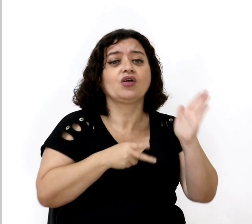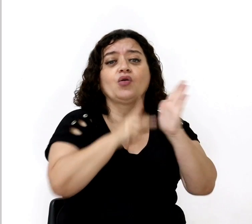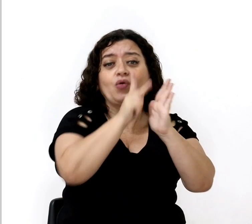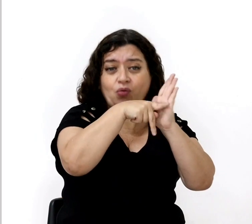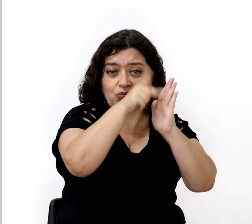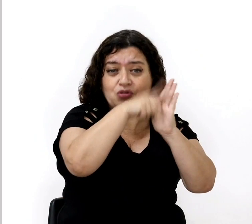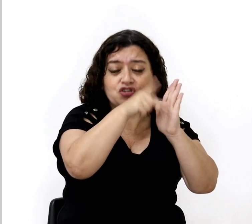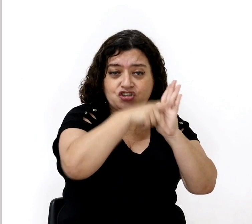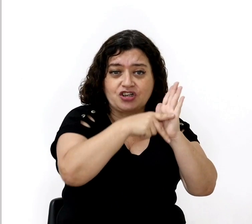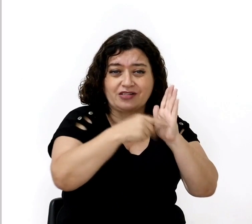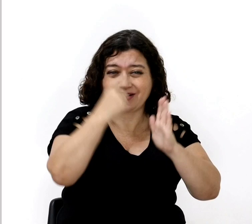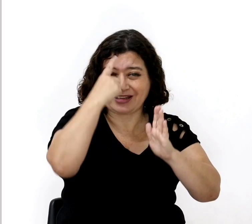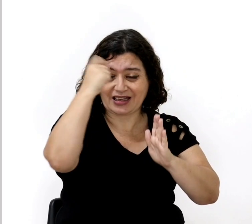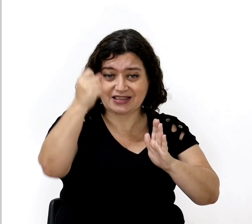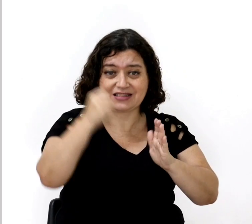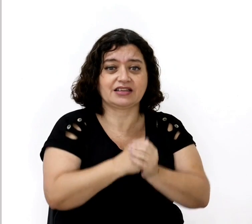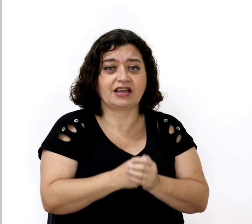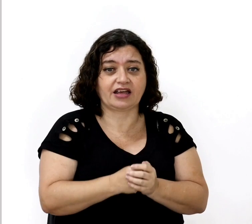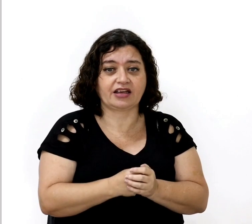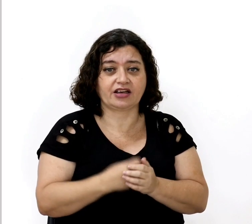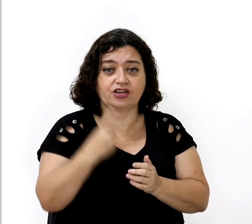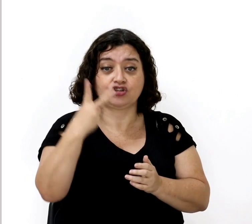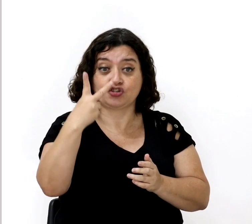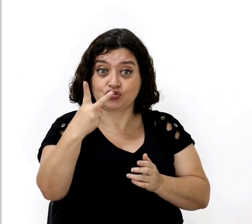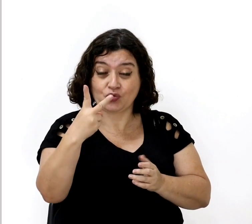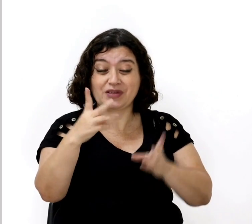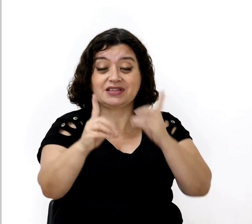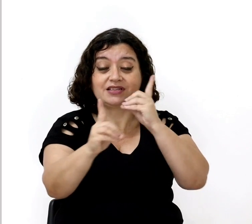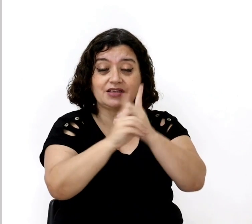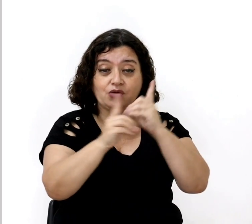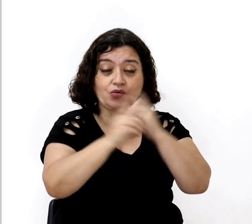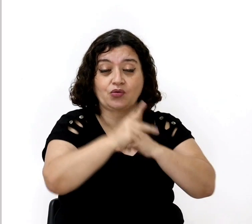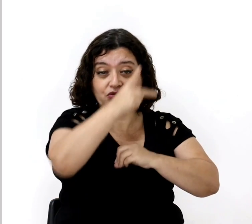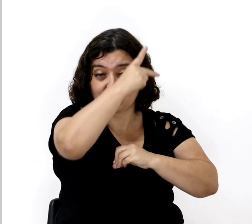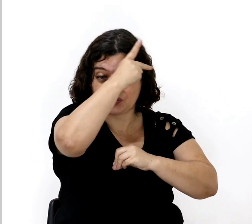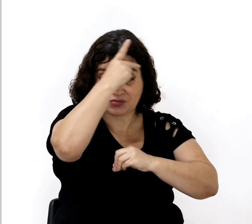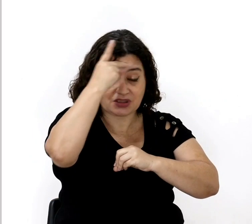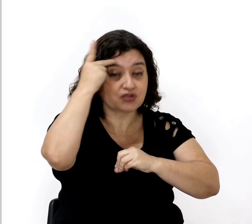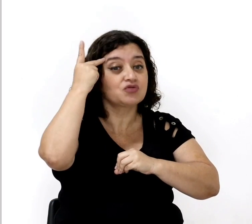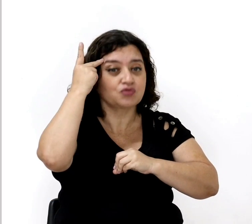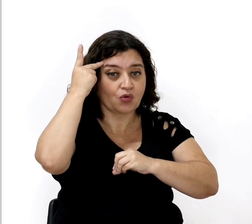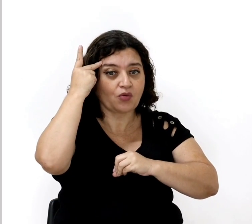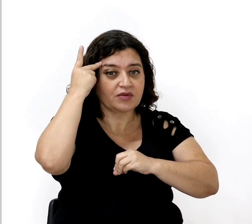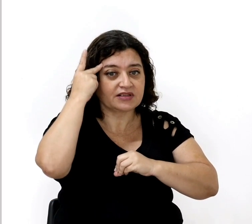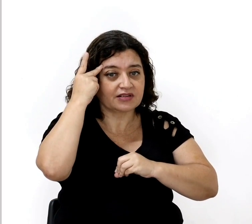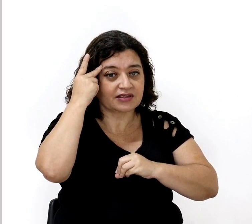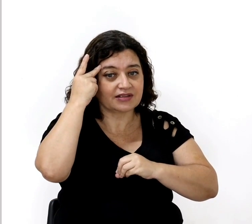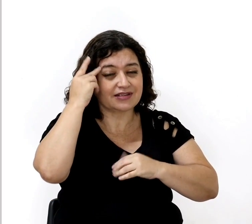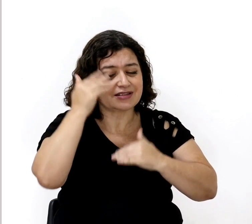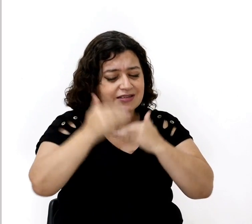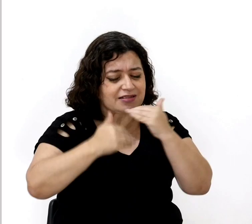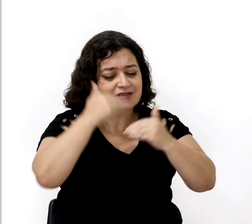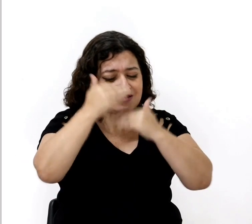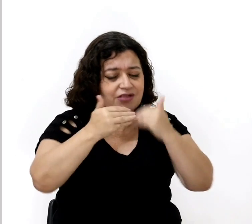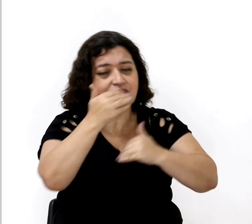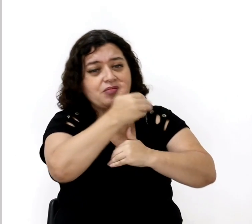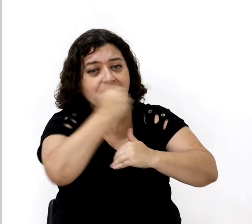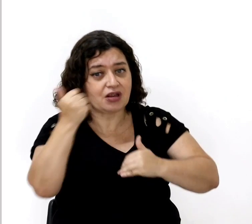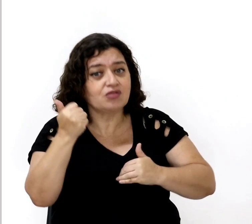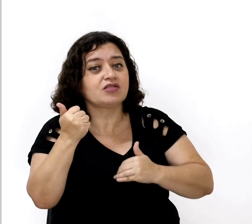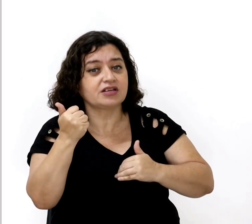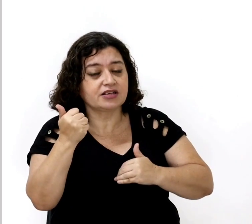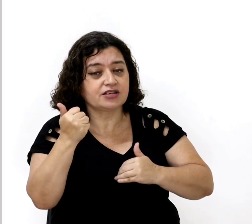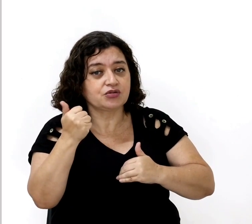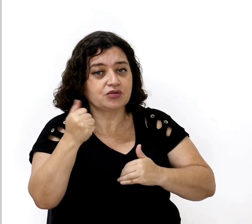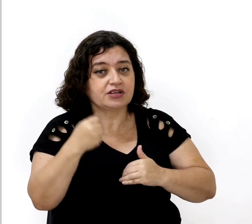Macários, que era essa ideia de 12 encontros que pessoas que estão em recuperação vêm e participam ali de 12 estudos,